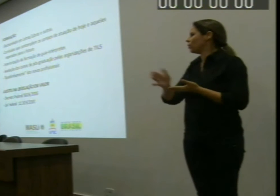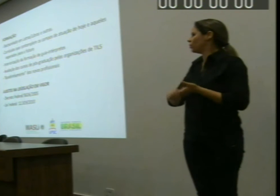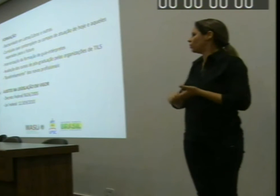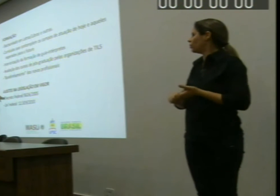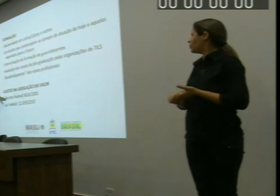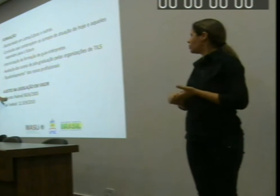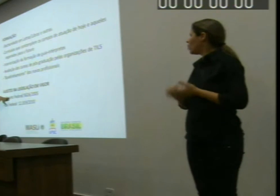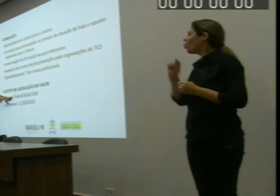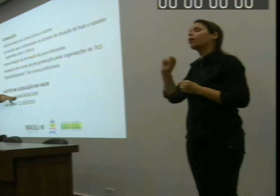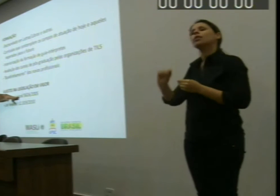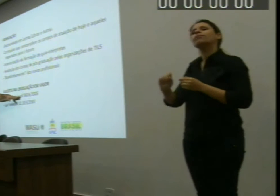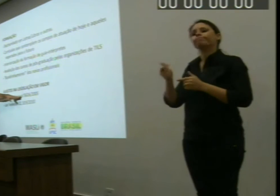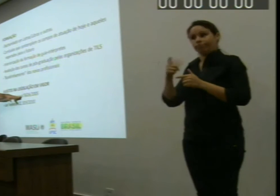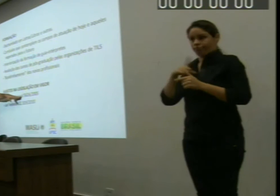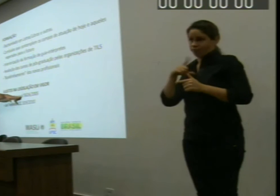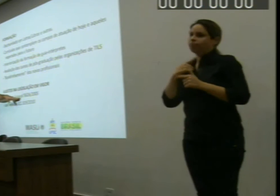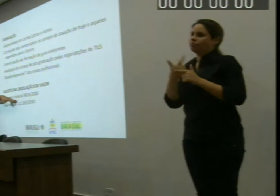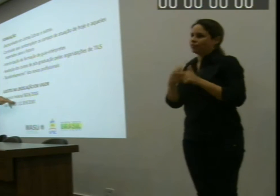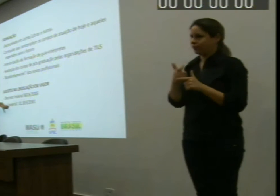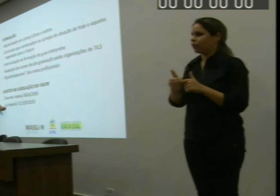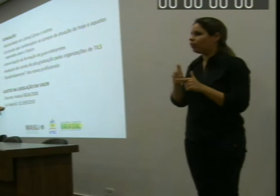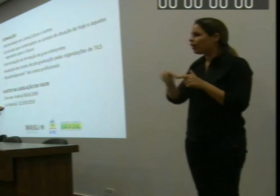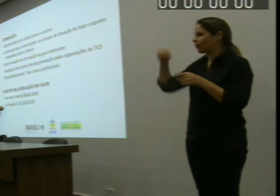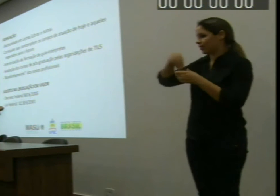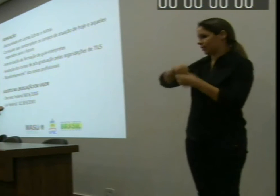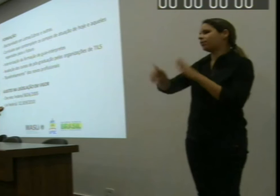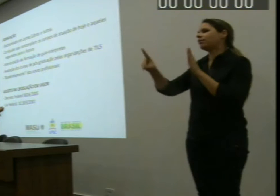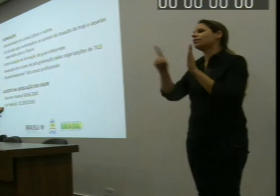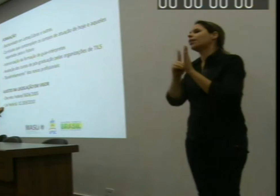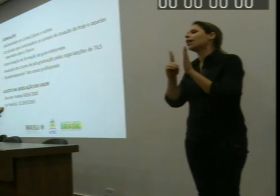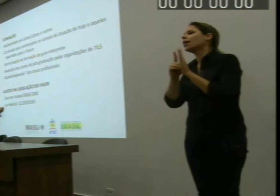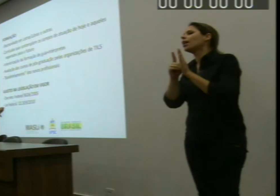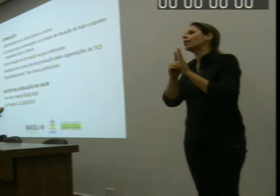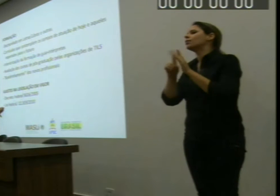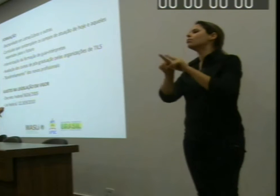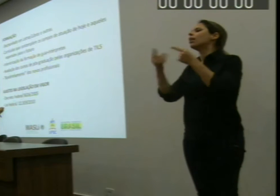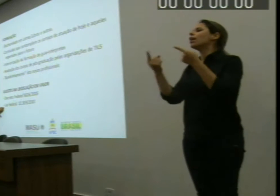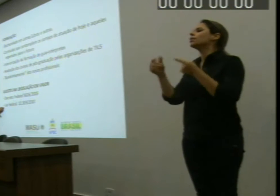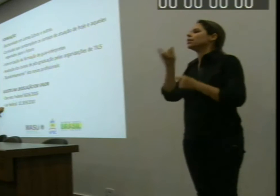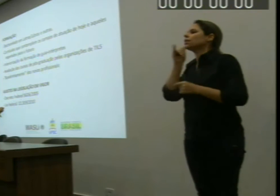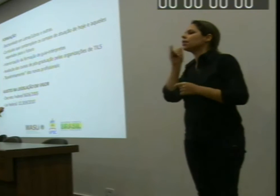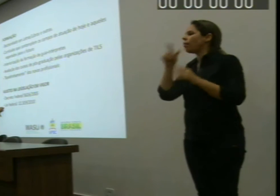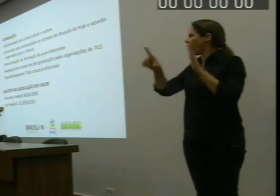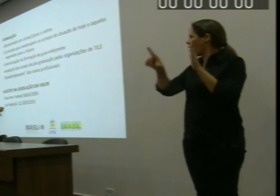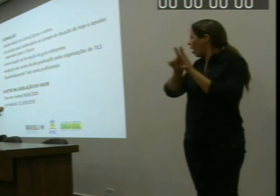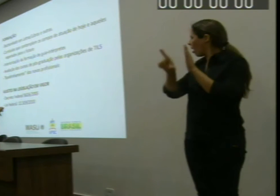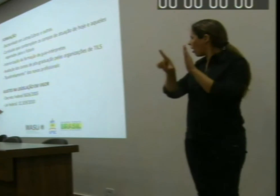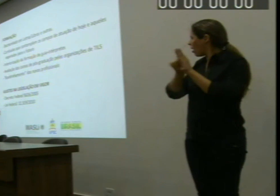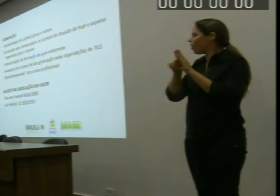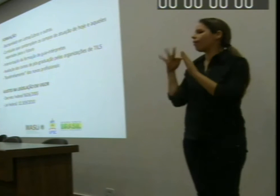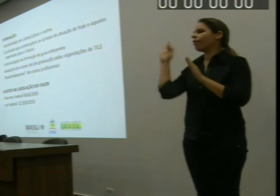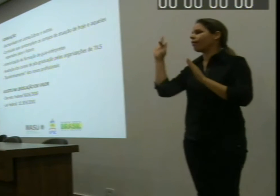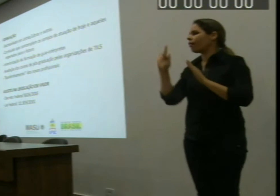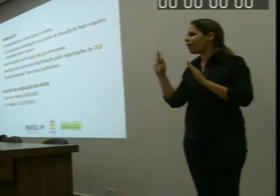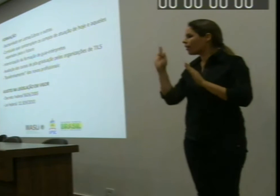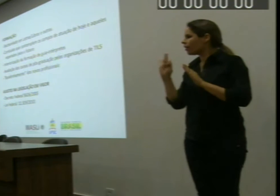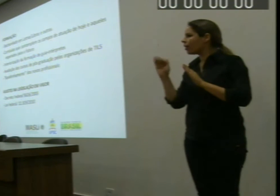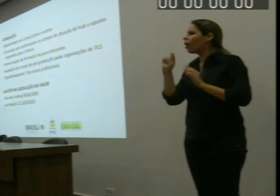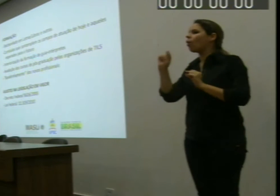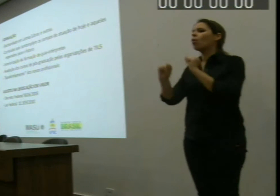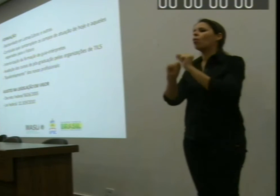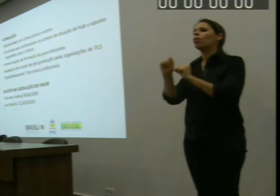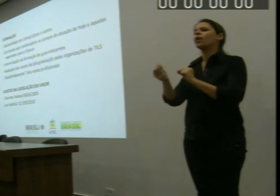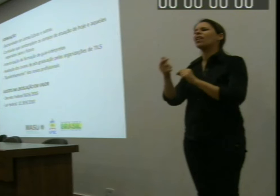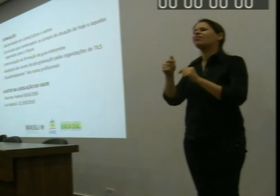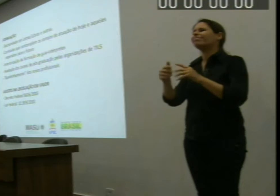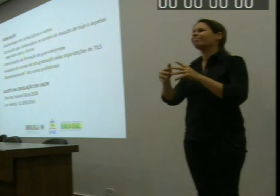que tem como problemas no decreto 5626 mas da lei federal por exemplo a 2319 O que que tem nela que que atrapalha